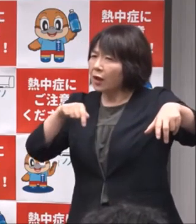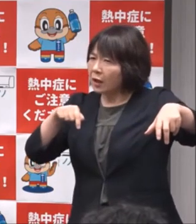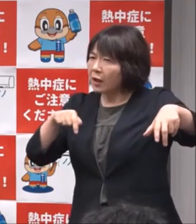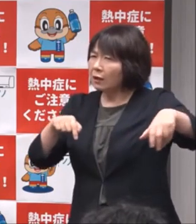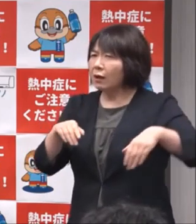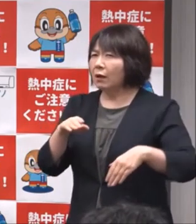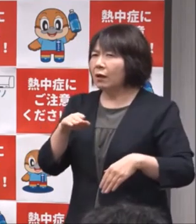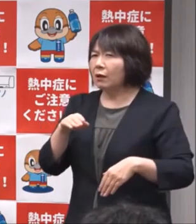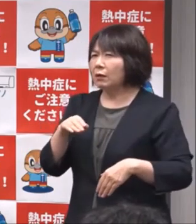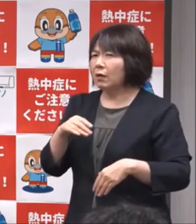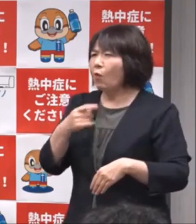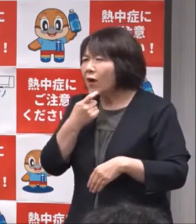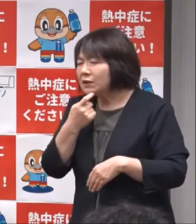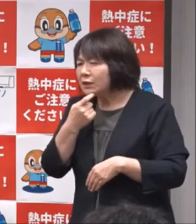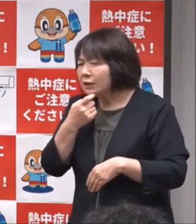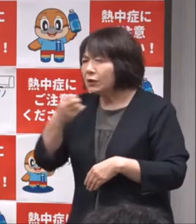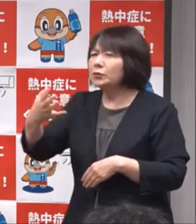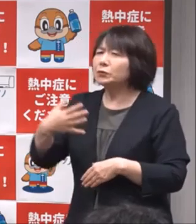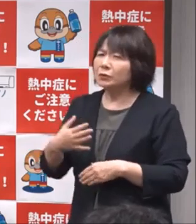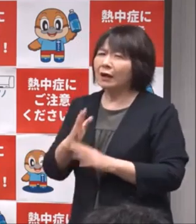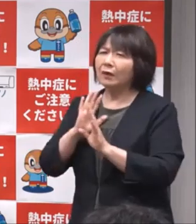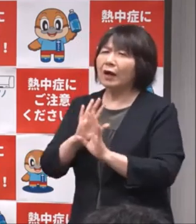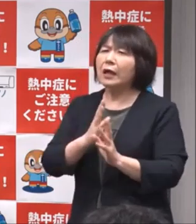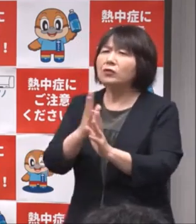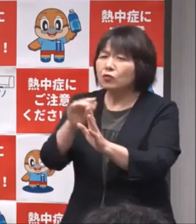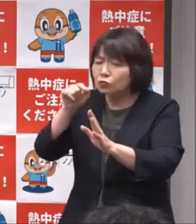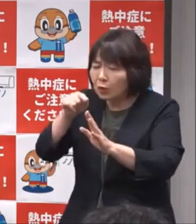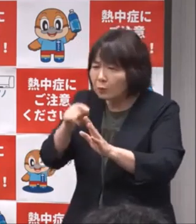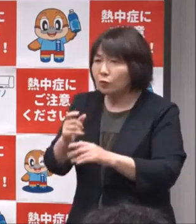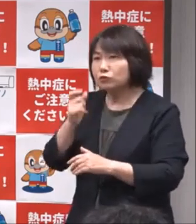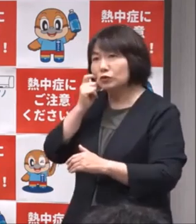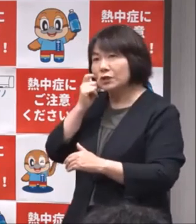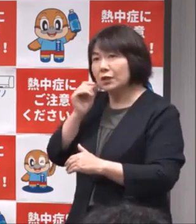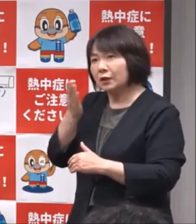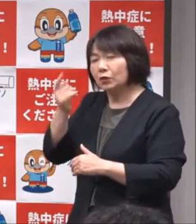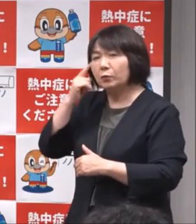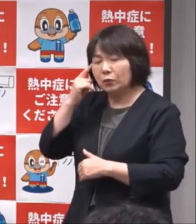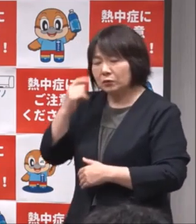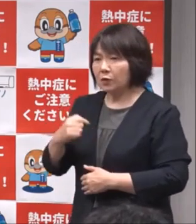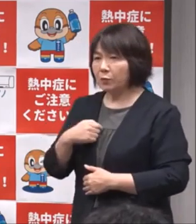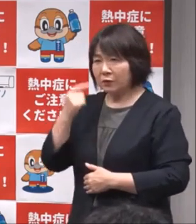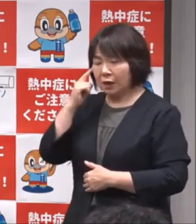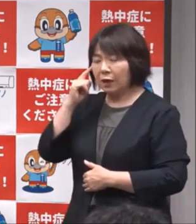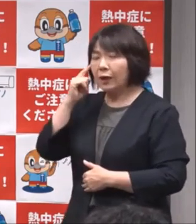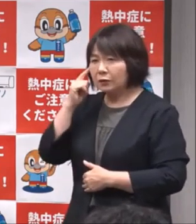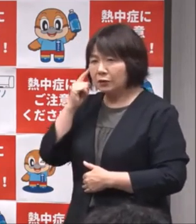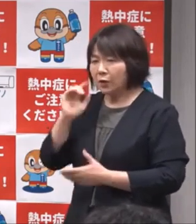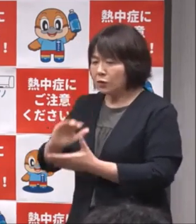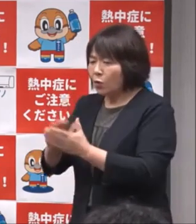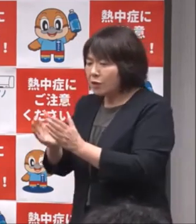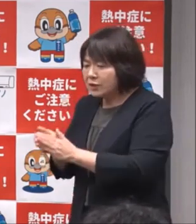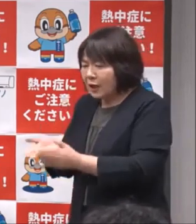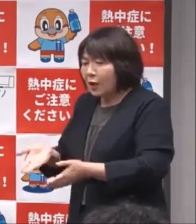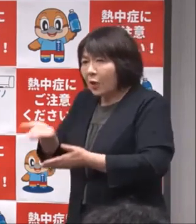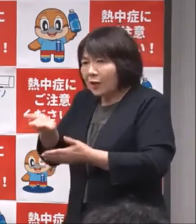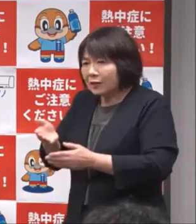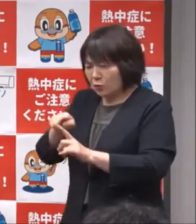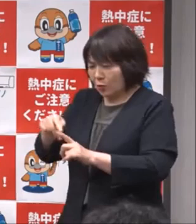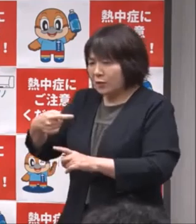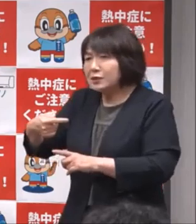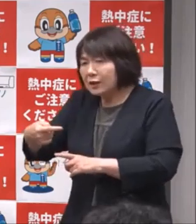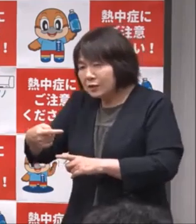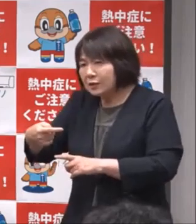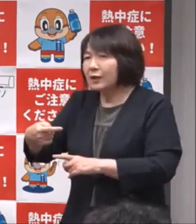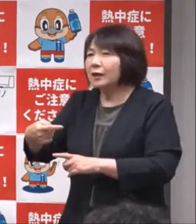それがおかしいっていうのであれば、そもそもちょっと遠足って難しいんじゃないかとは思います。ただ僕が思うのは、例えば本当に幼稚園が上がったばっかりの小学校1年生だと